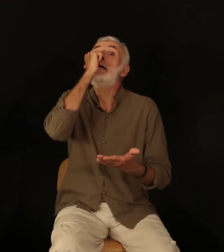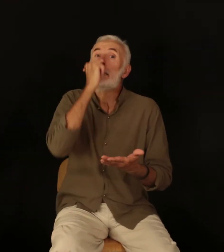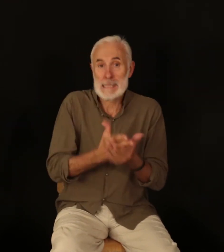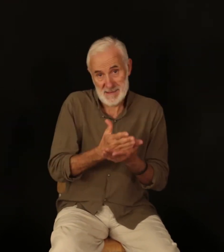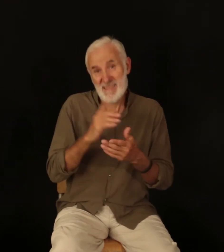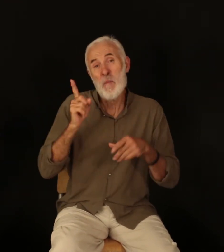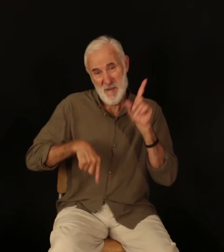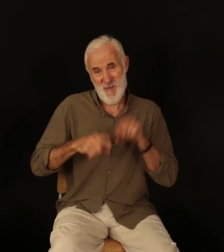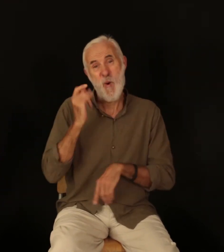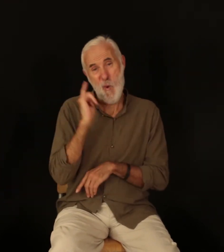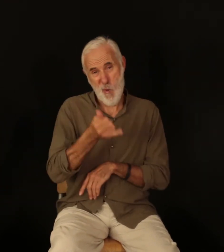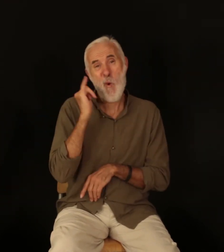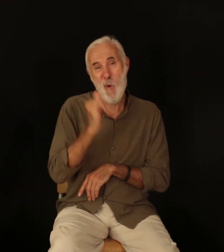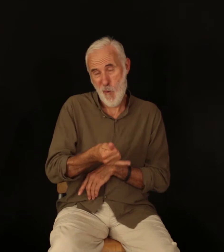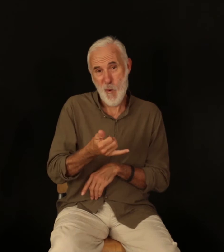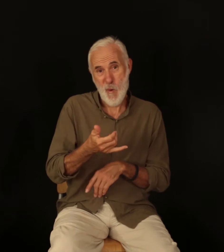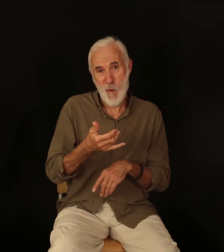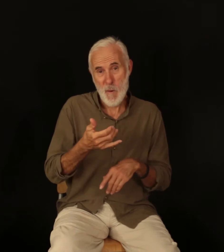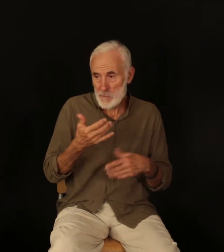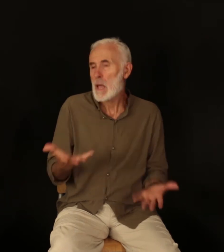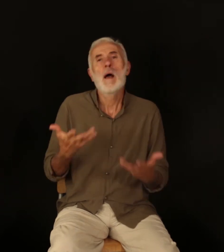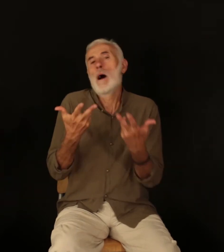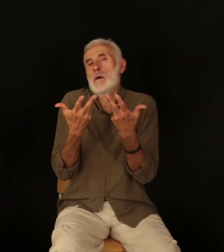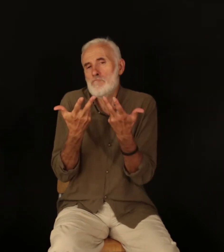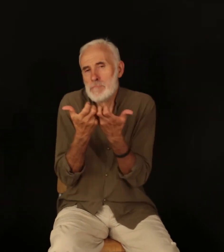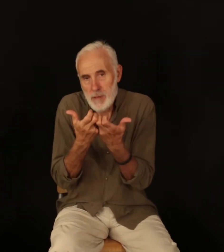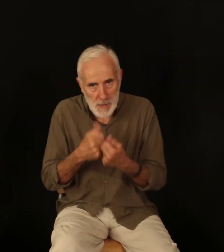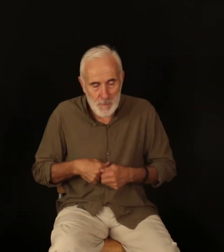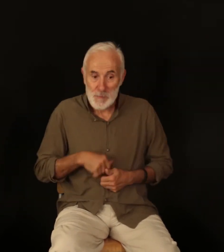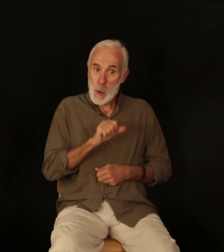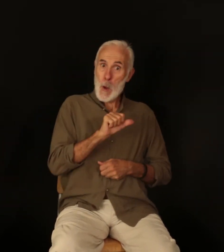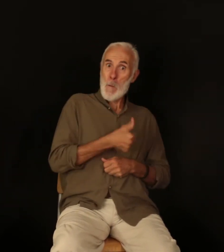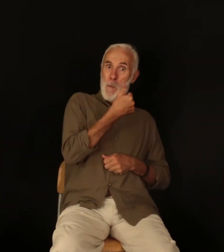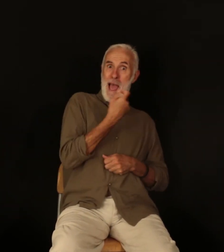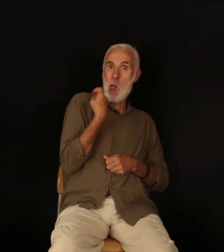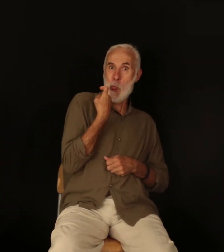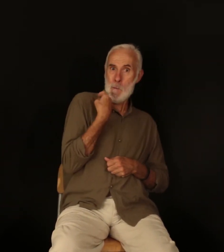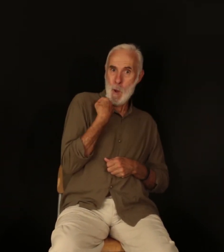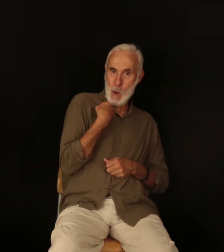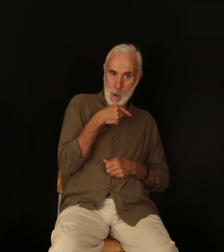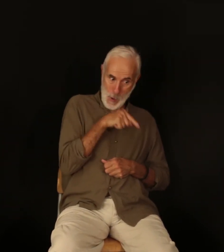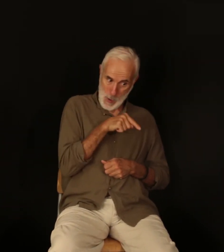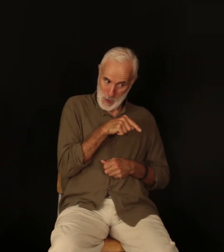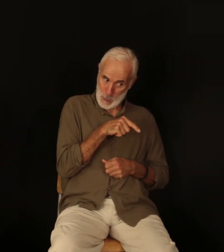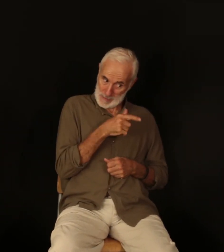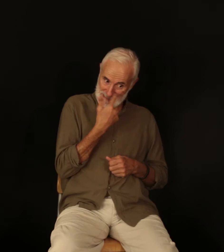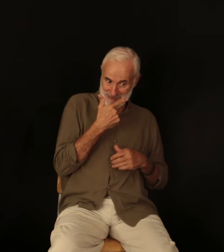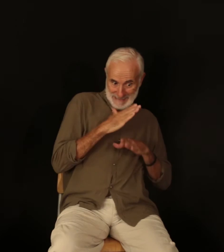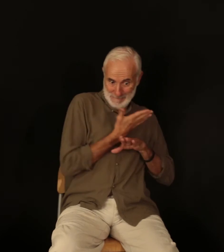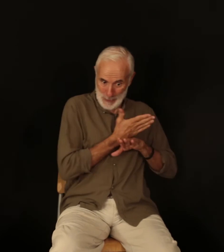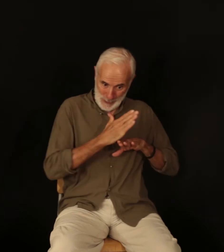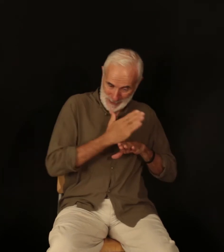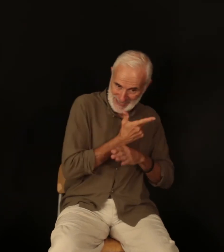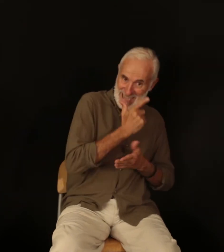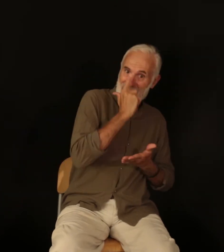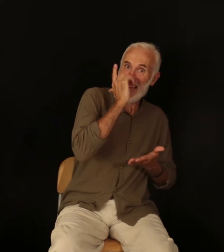y a des décisions qu'on essaye de prendre depuis le premier numéro, que nous avons l'impression d'avoir prises depuis